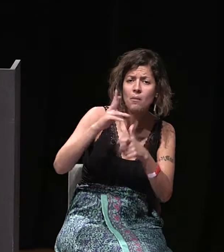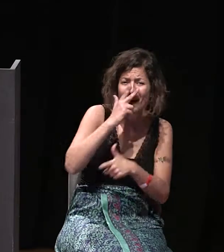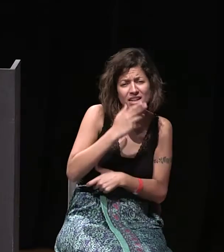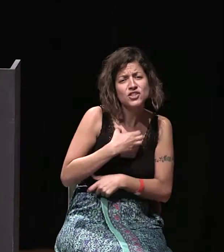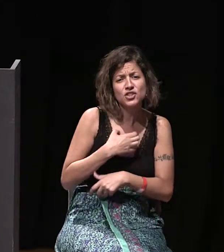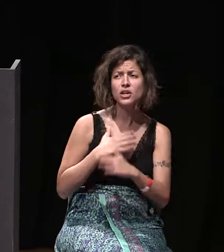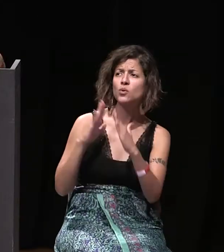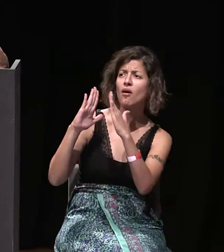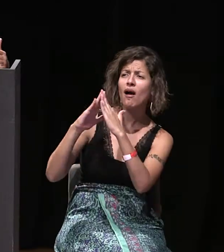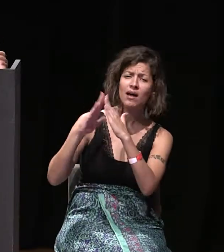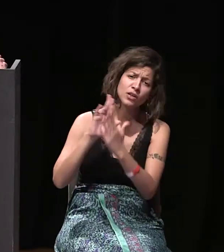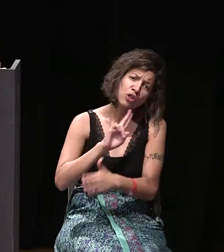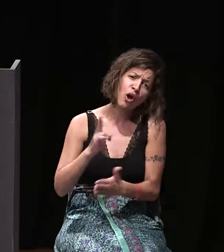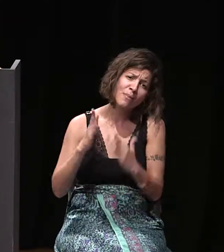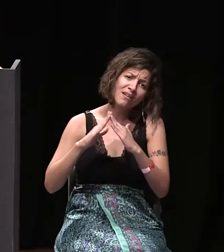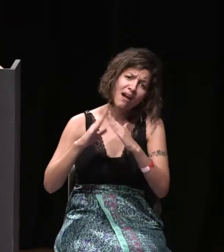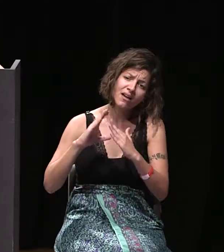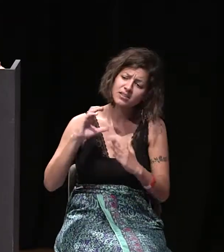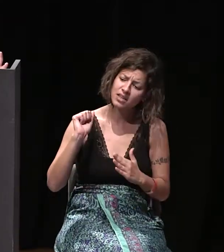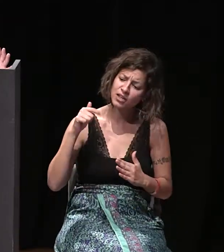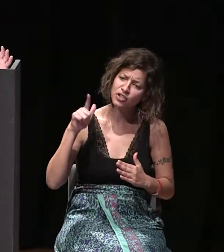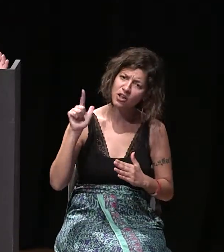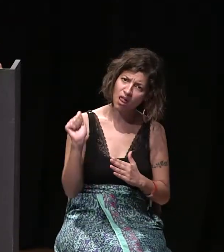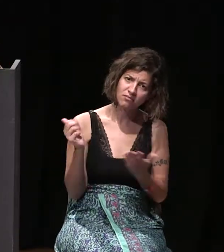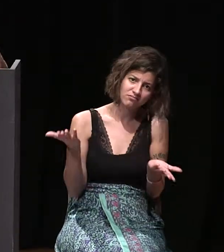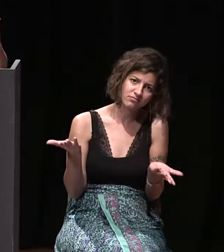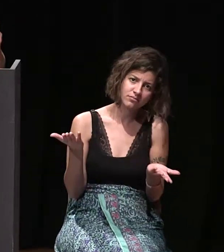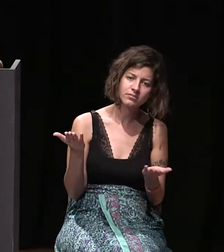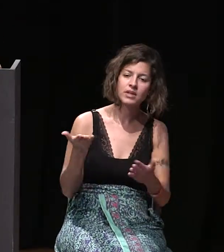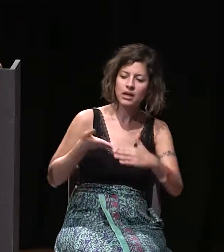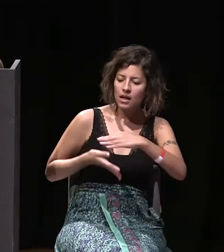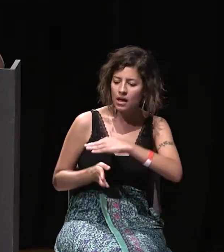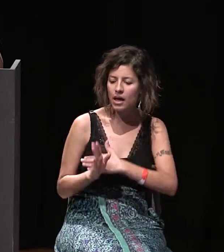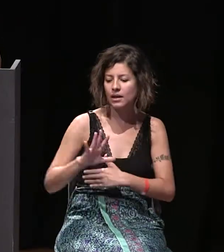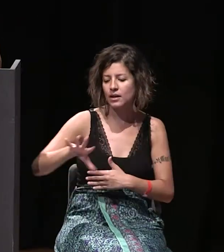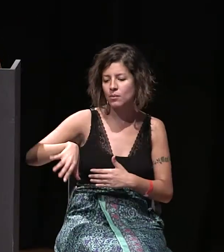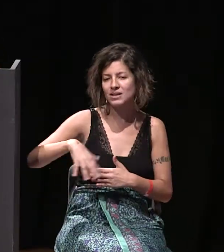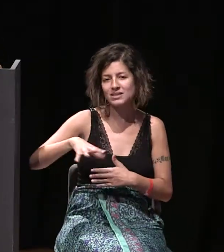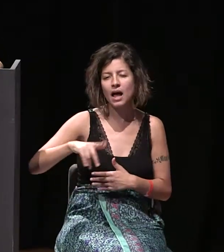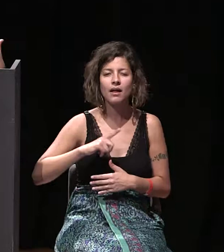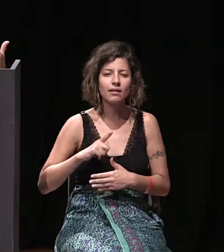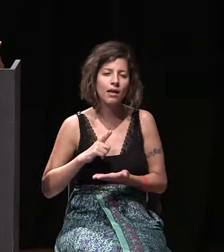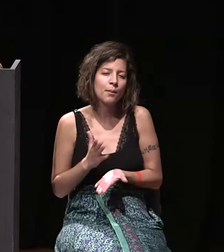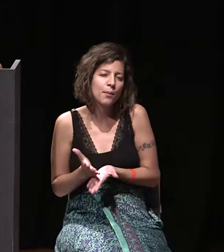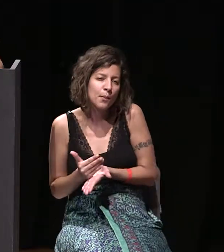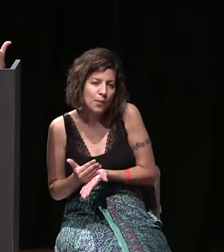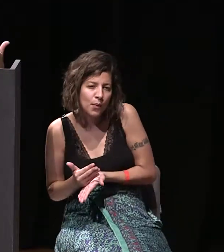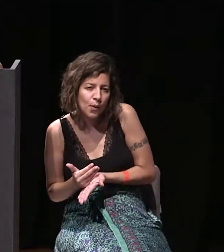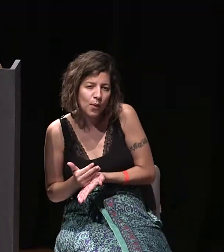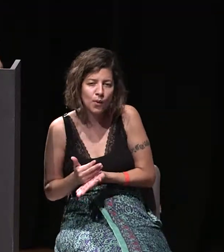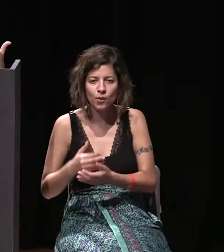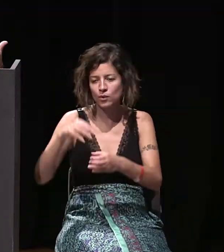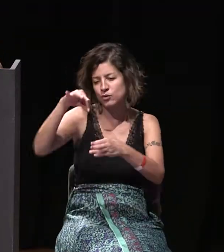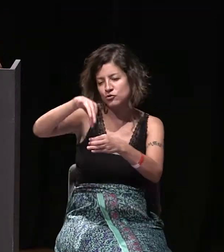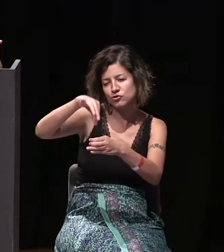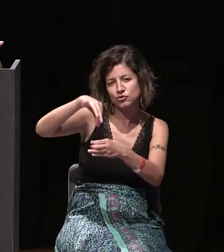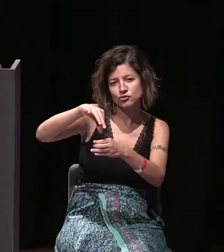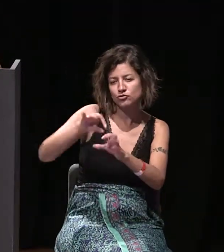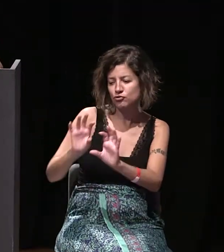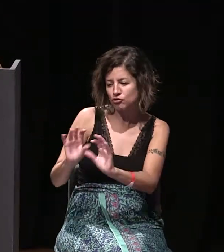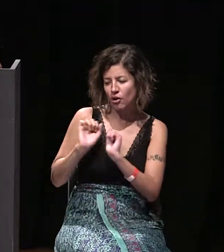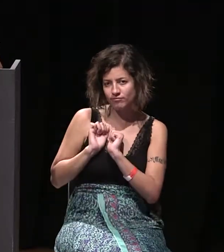quem chega na Casa Ângela é recepcionado por uma sala que fica um bolinho, um chazinho, e ali já começa